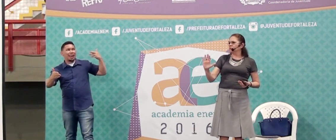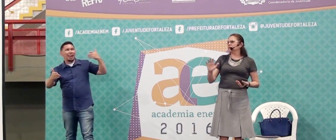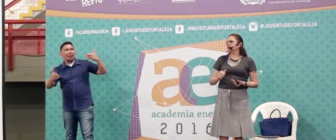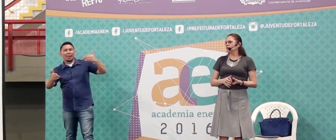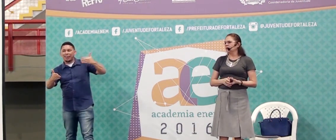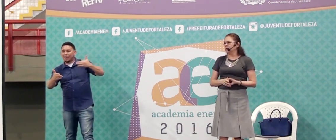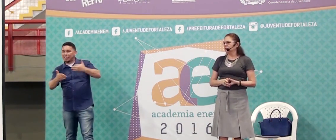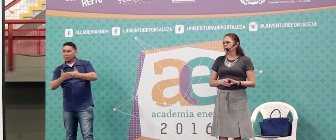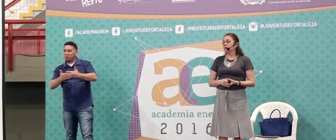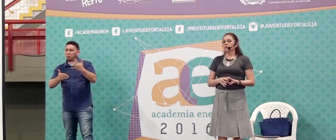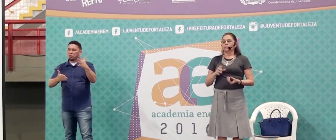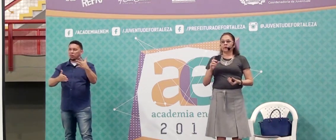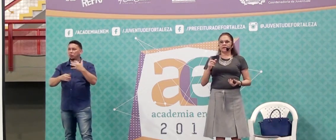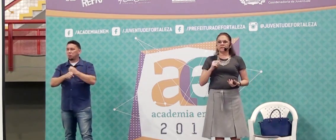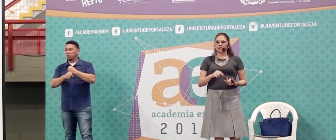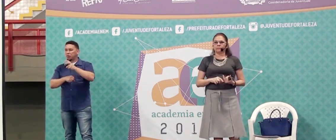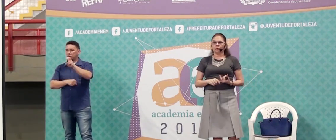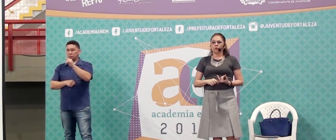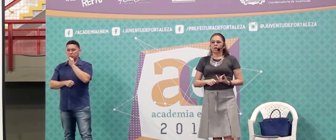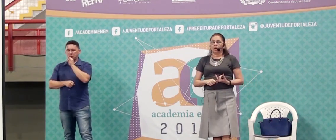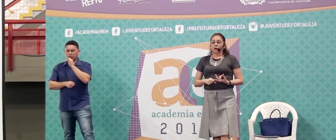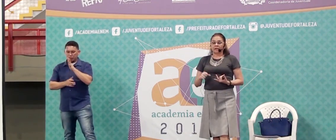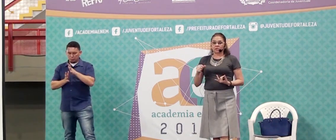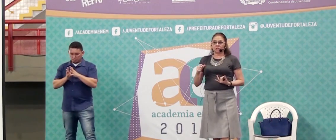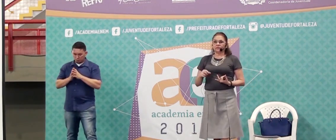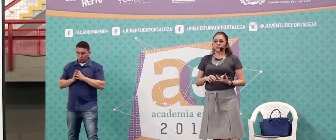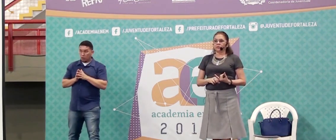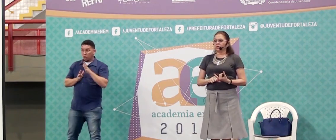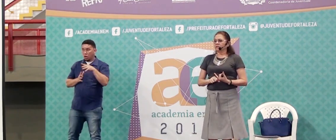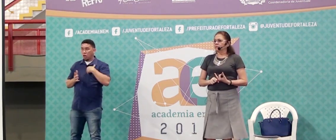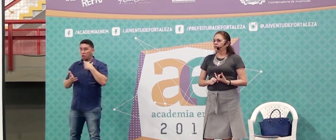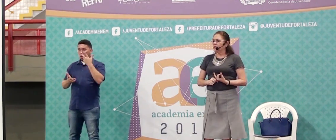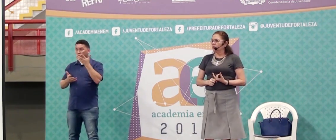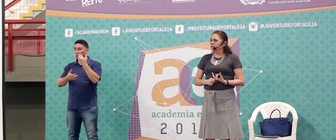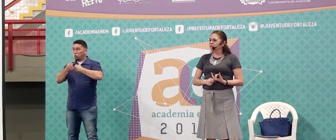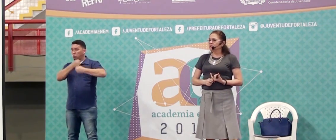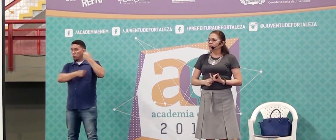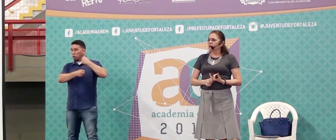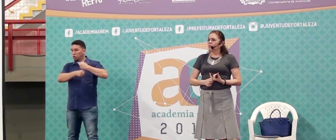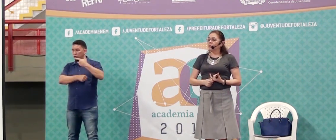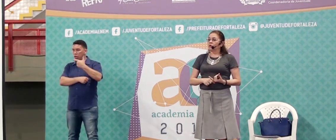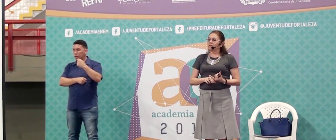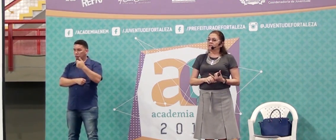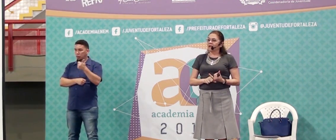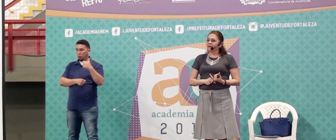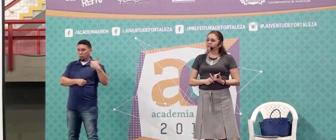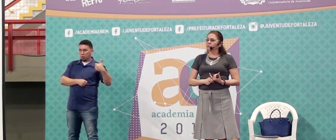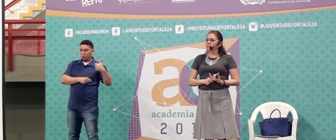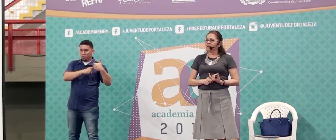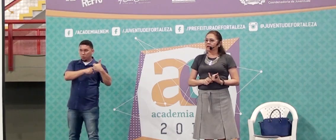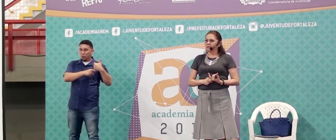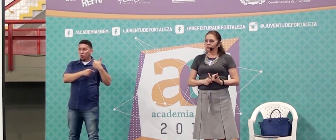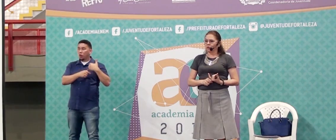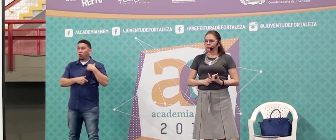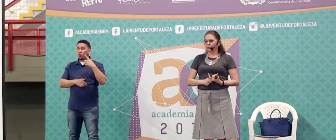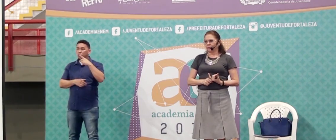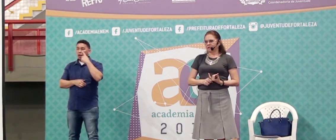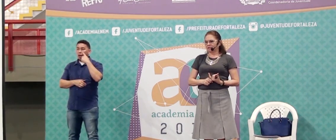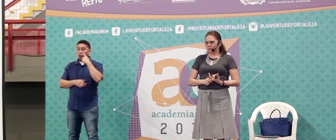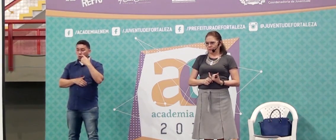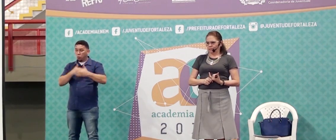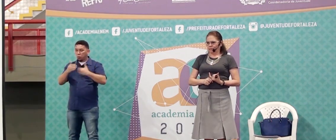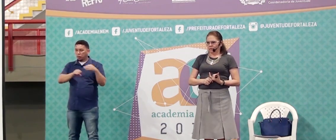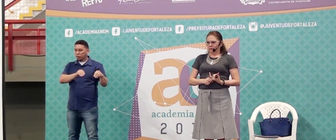pelo menos 5 anos. Por exemplo, a gente viu em 2011 o processo migratório